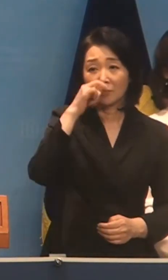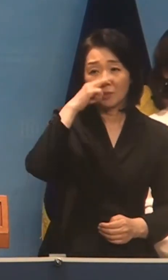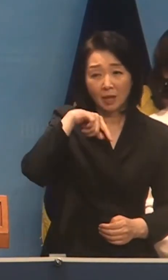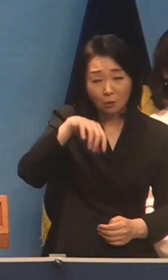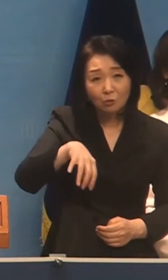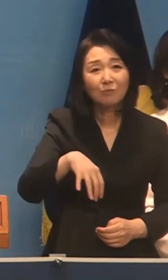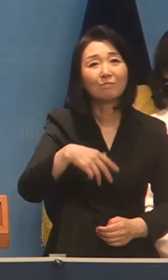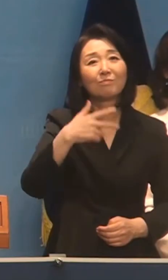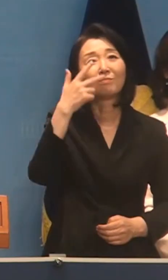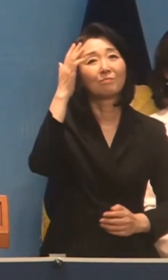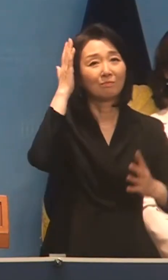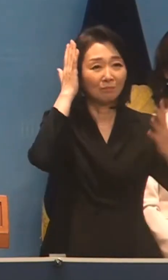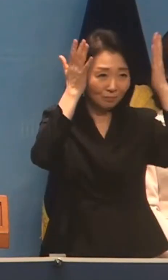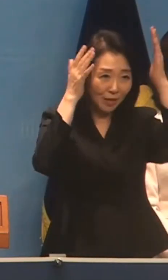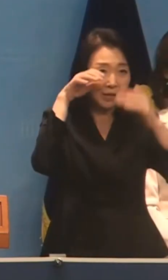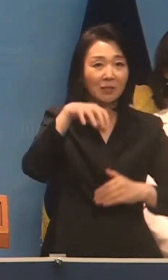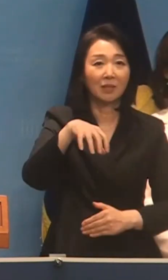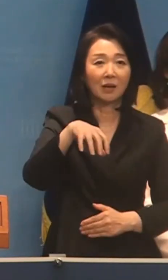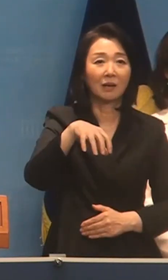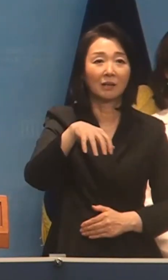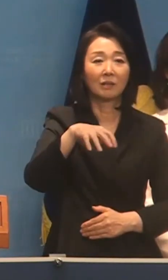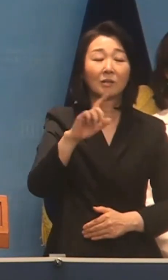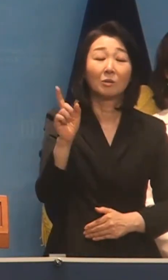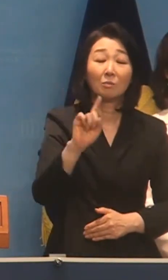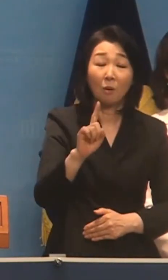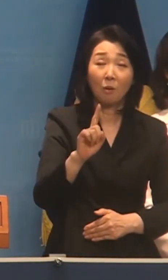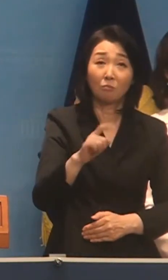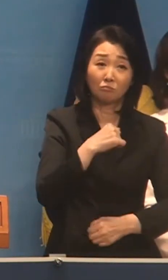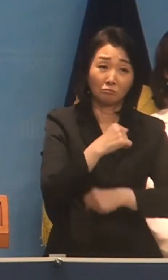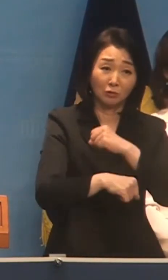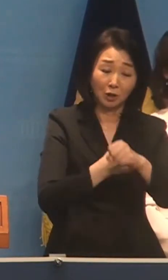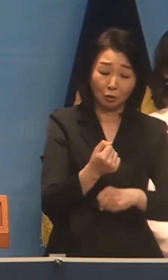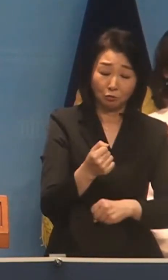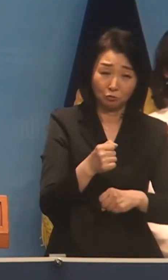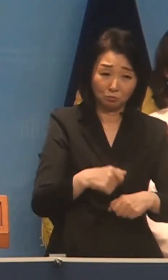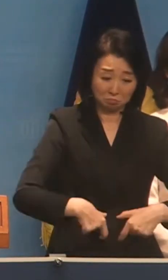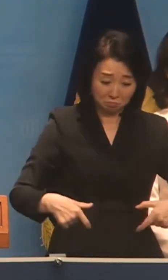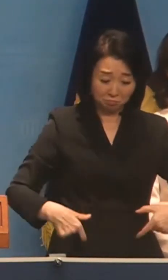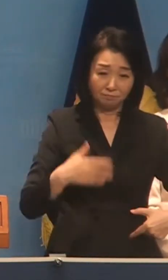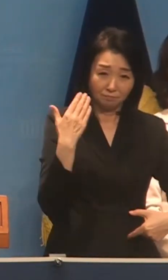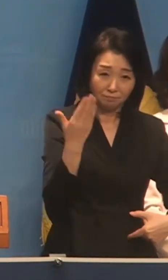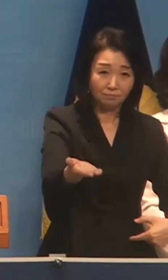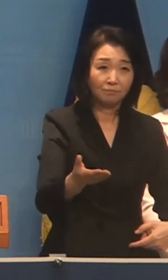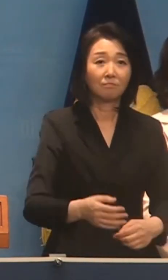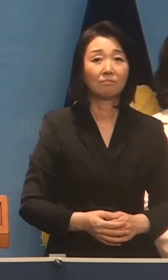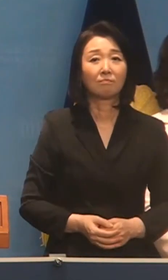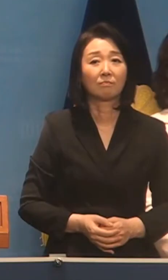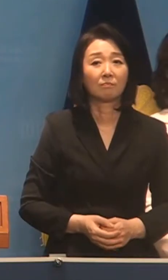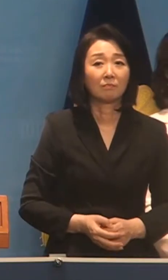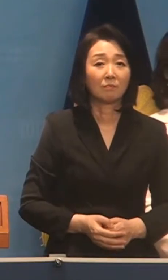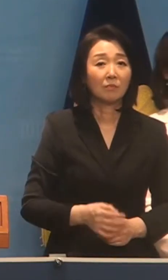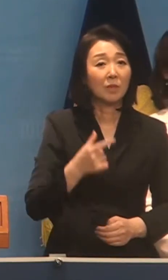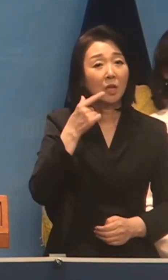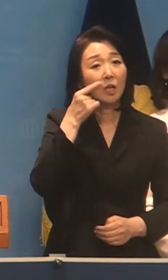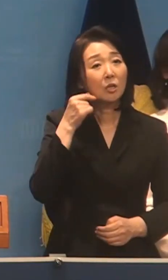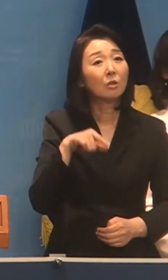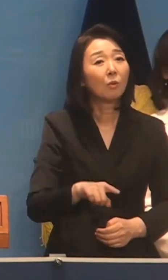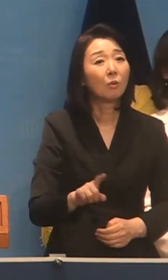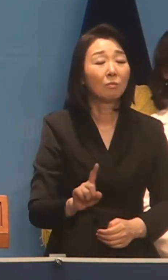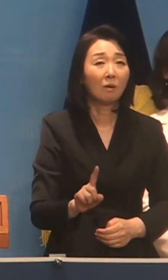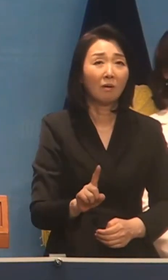태국과 말레이시아도 상대적으로 폭넓은 자유를 허용하고 있습니다.